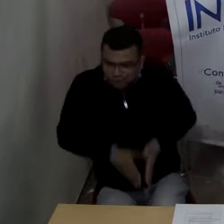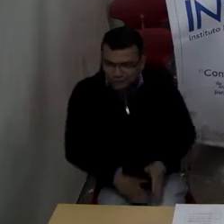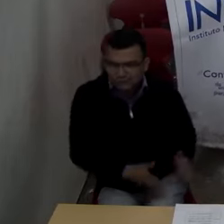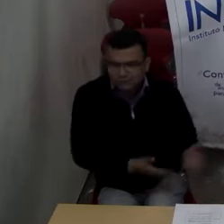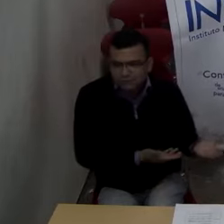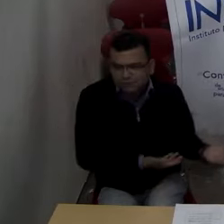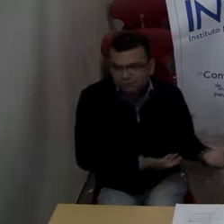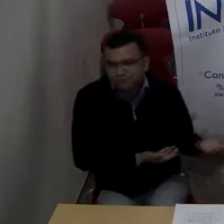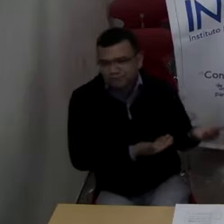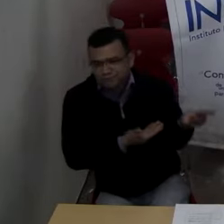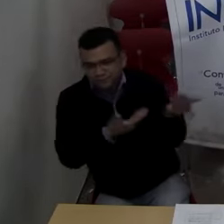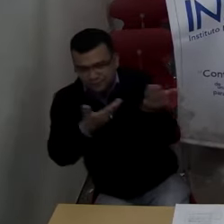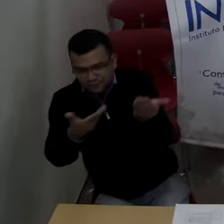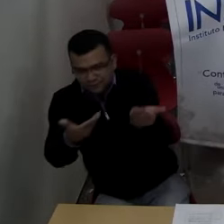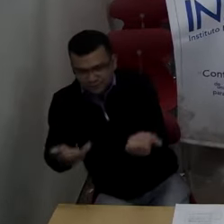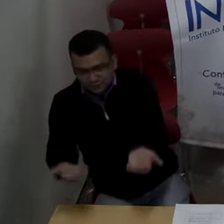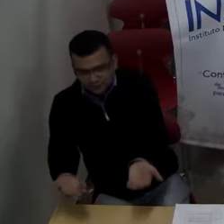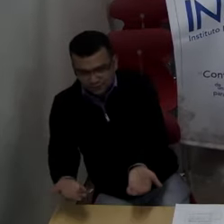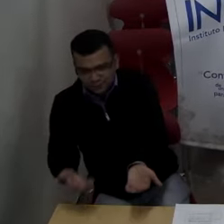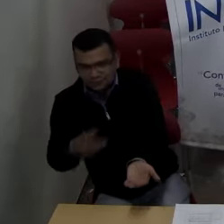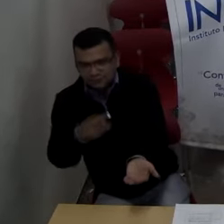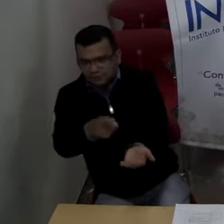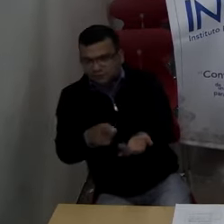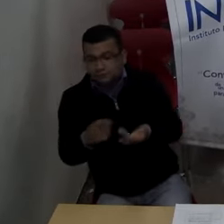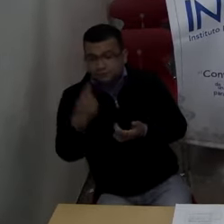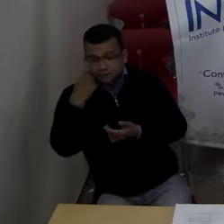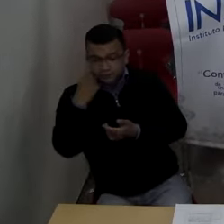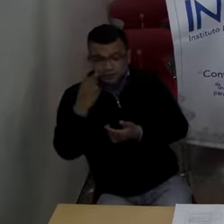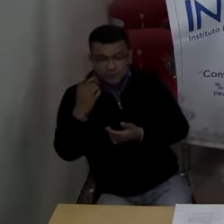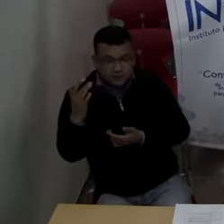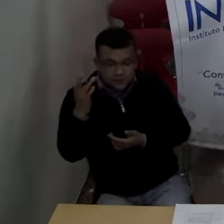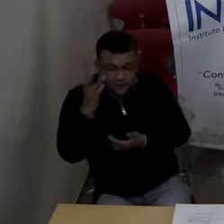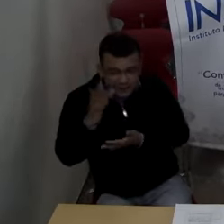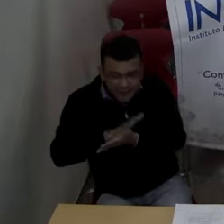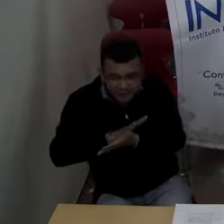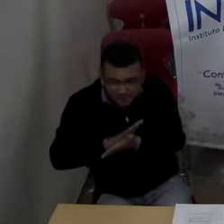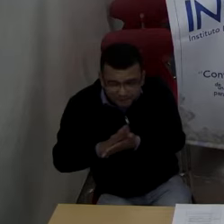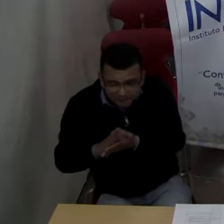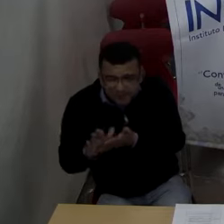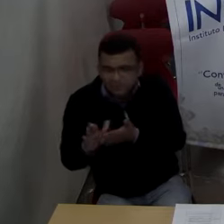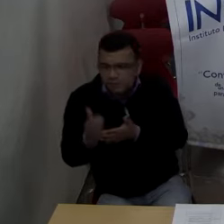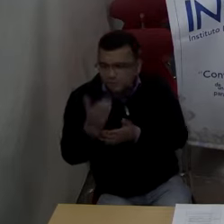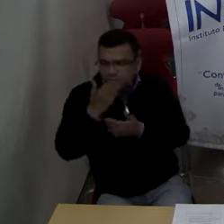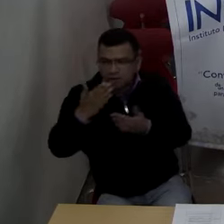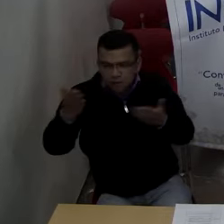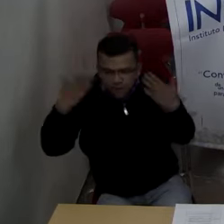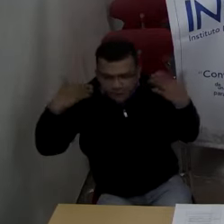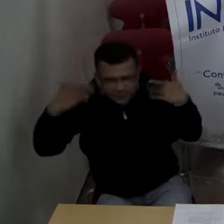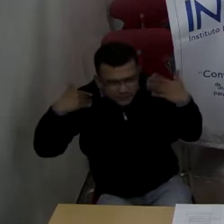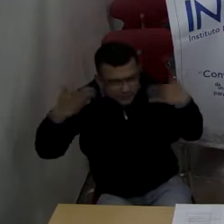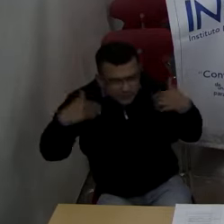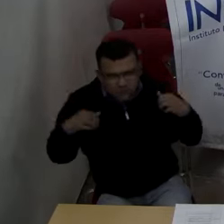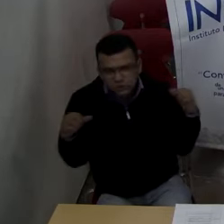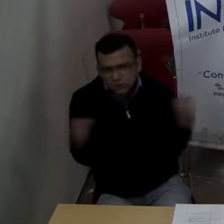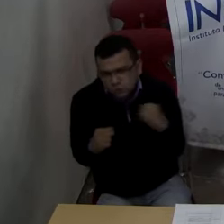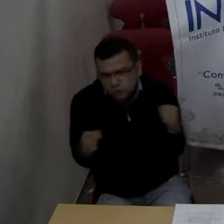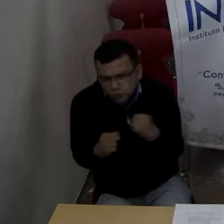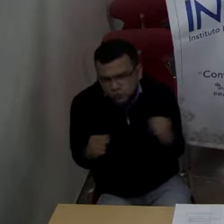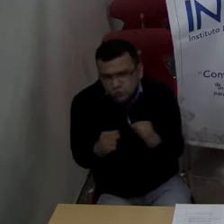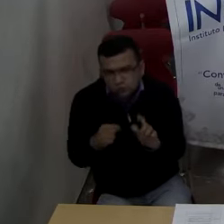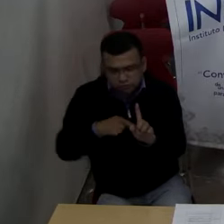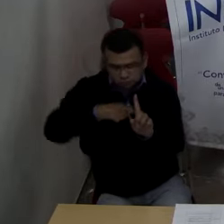higiene, de temperatura, de seguridad. Hay parejas